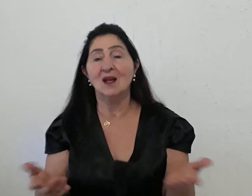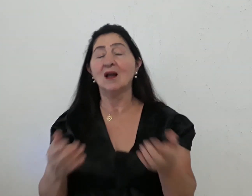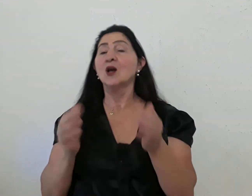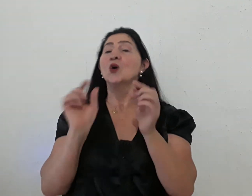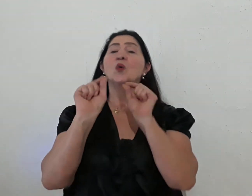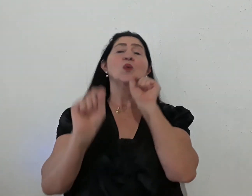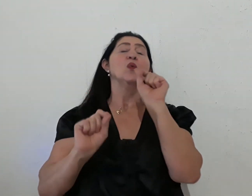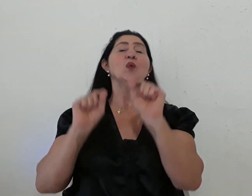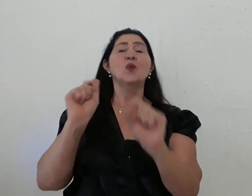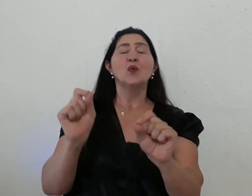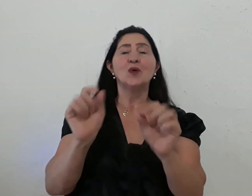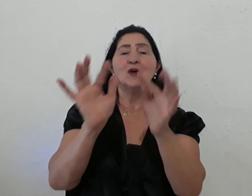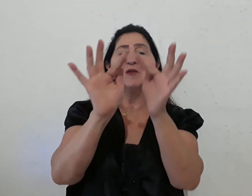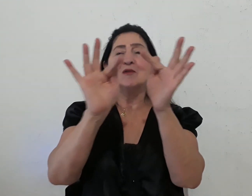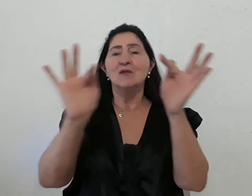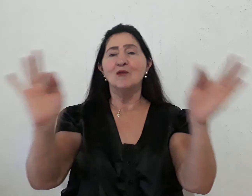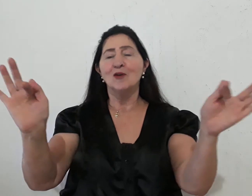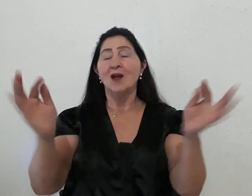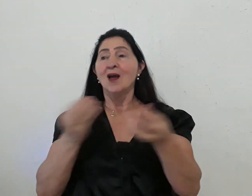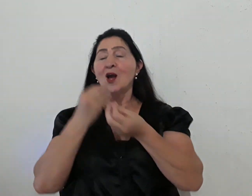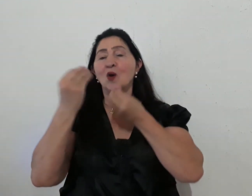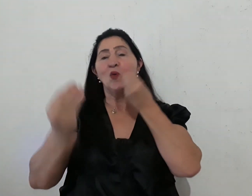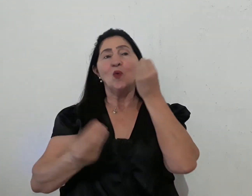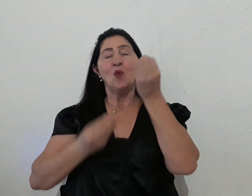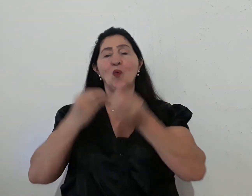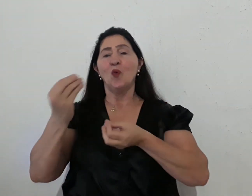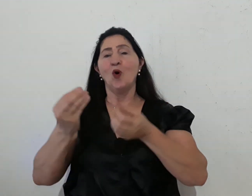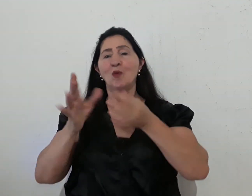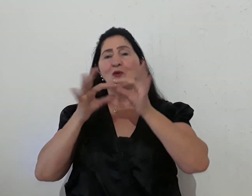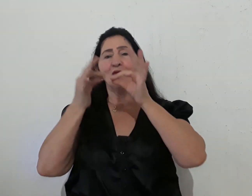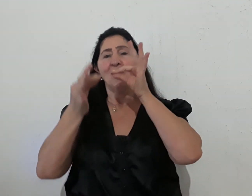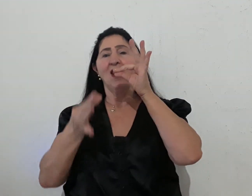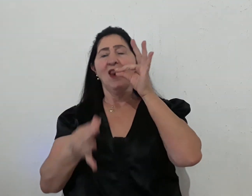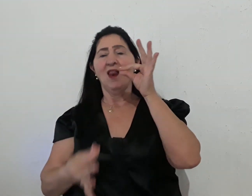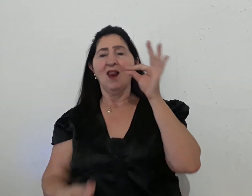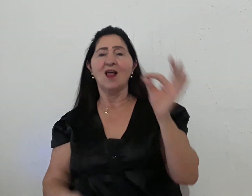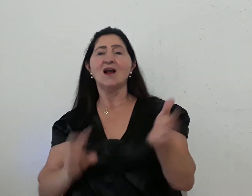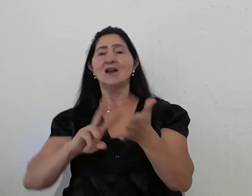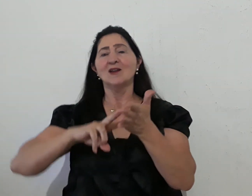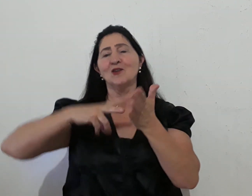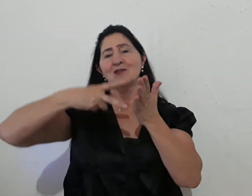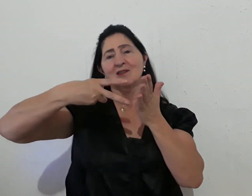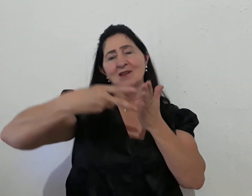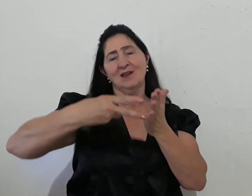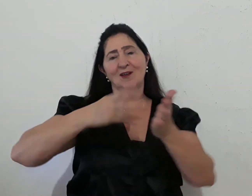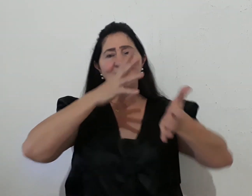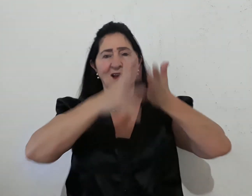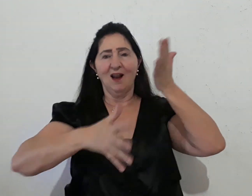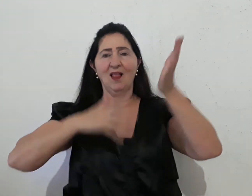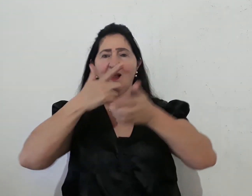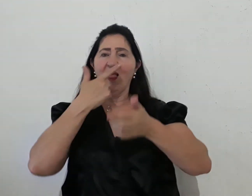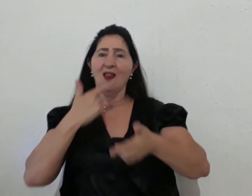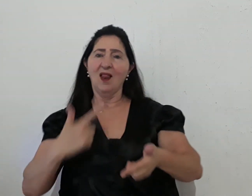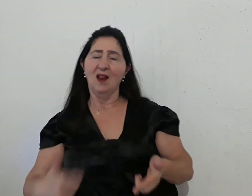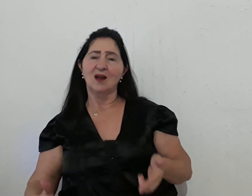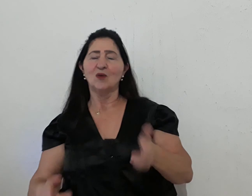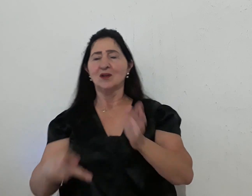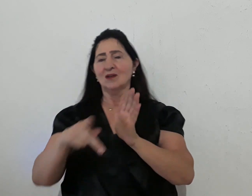forma depende do repertório e este é o significado real da linguagem. Mas esse